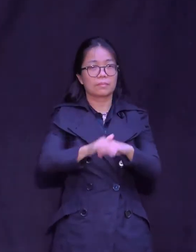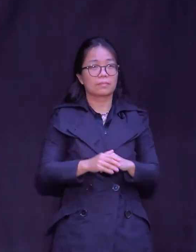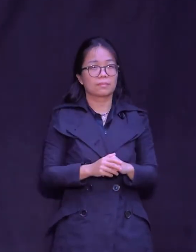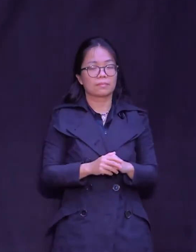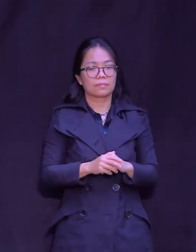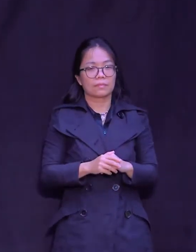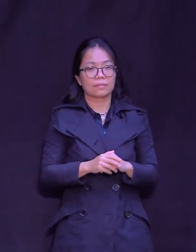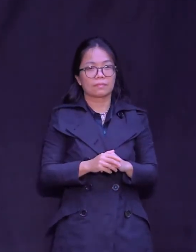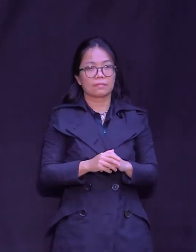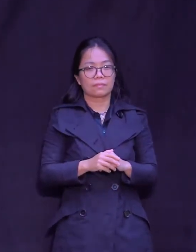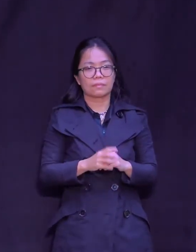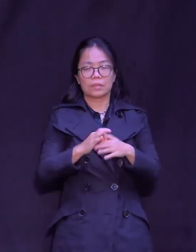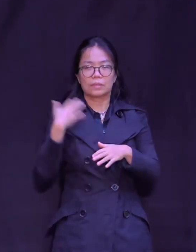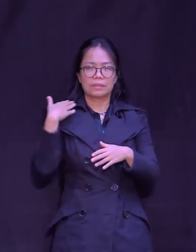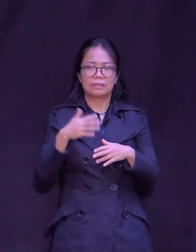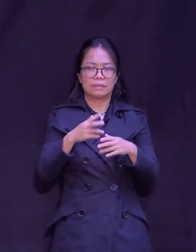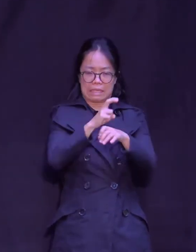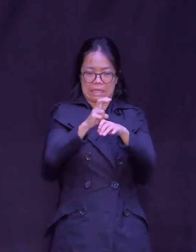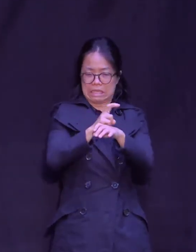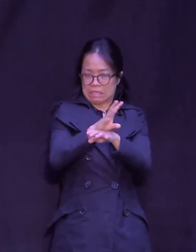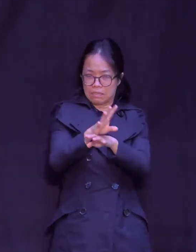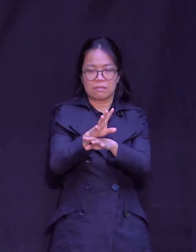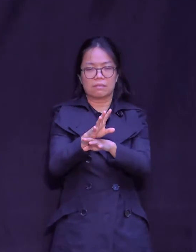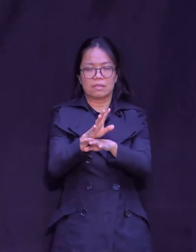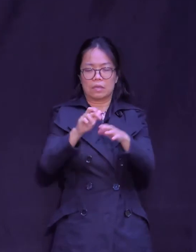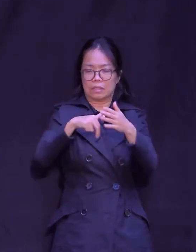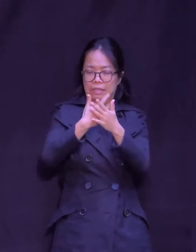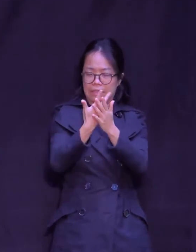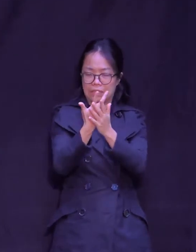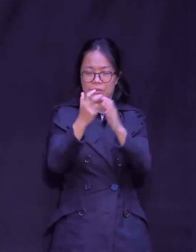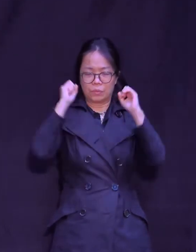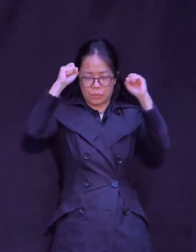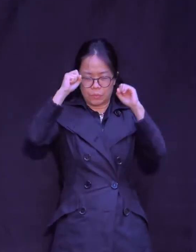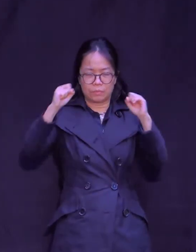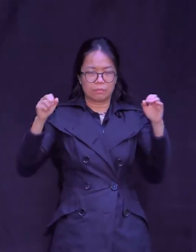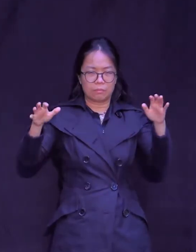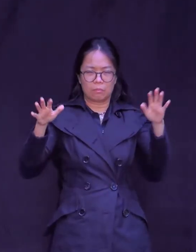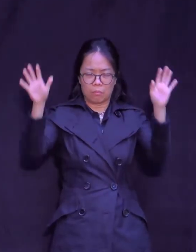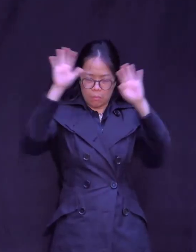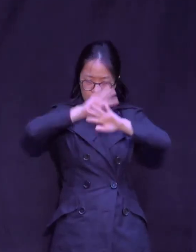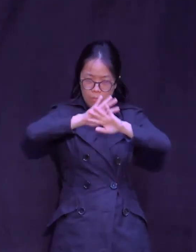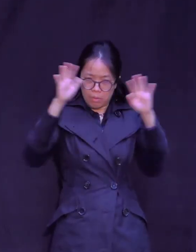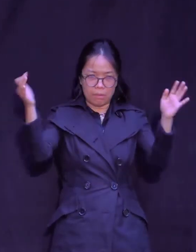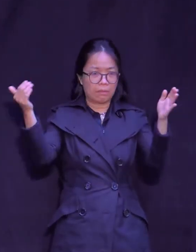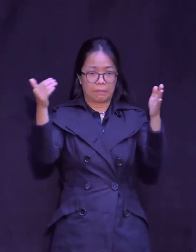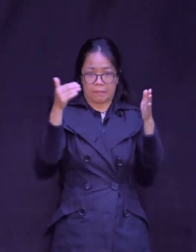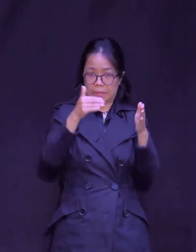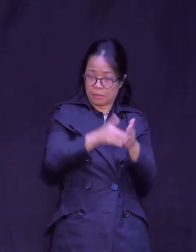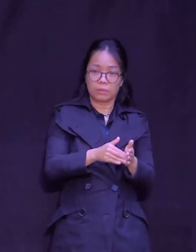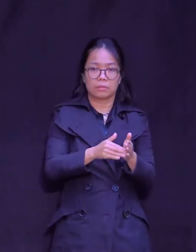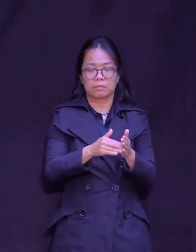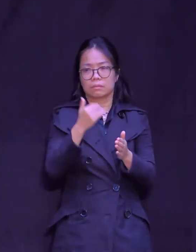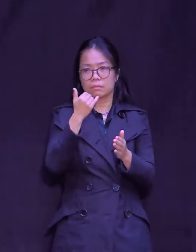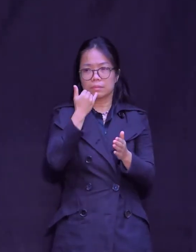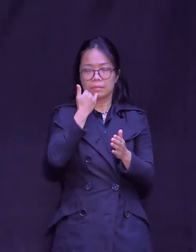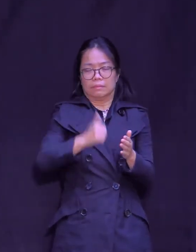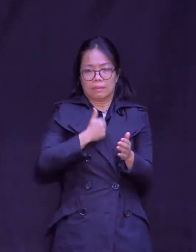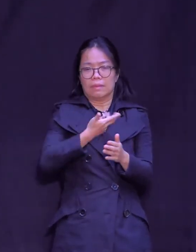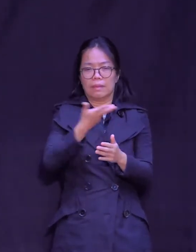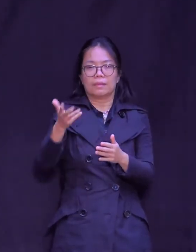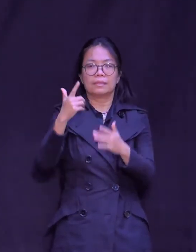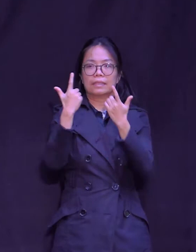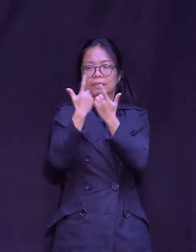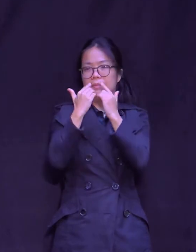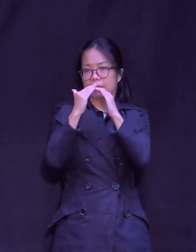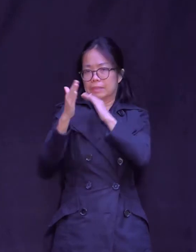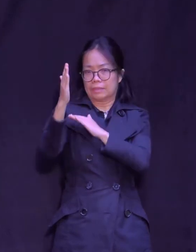所以那一场24小时的艺术运动，我们终于让当时的台北